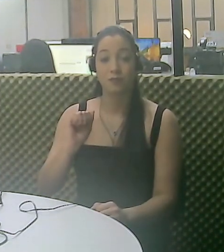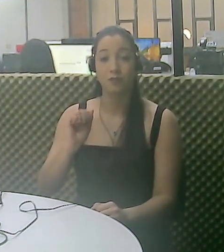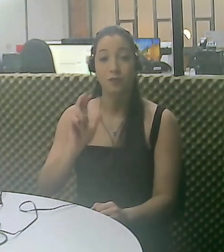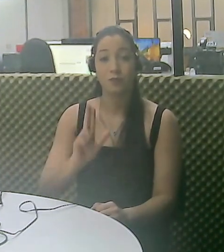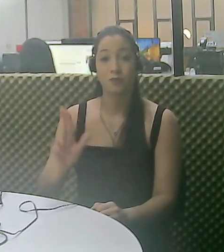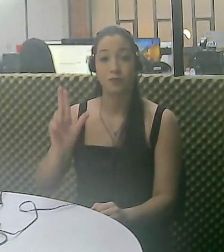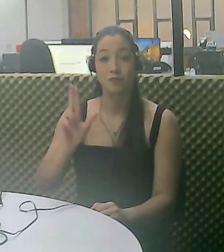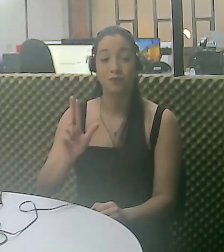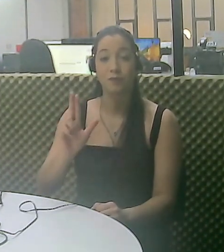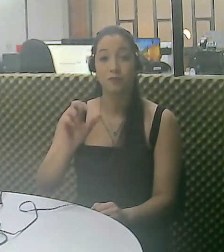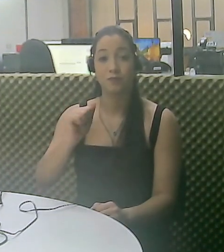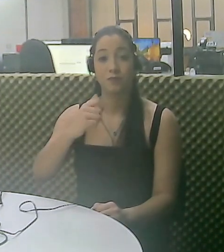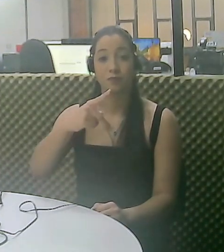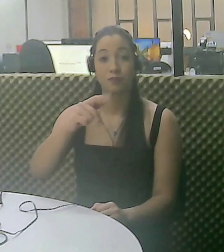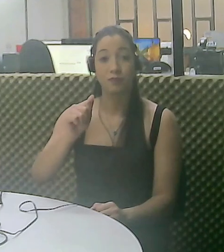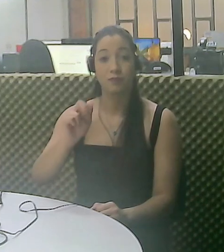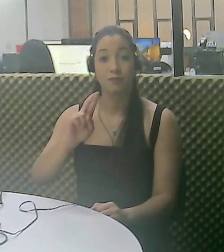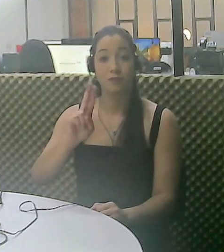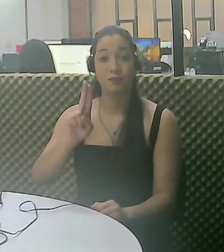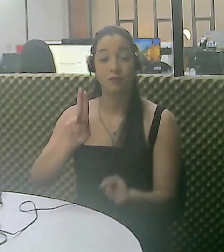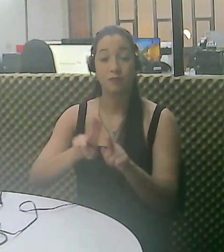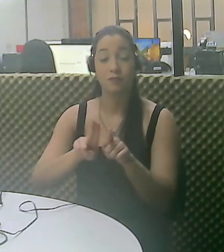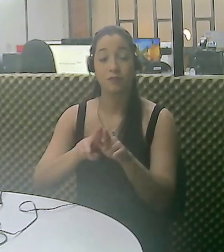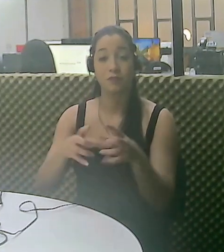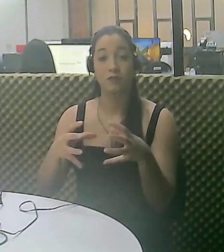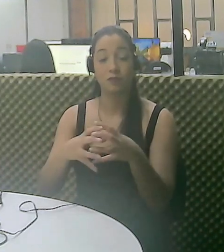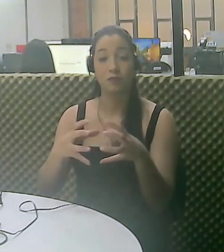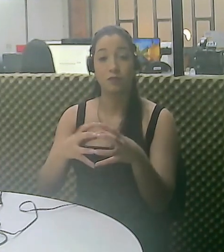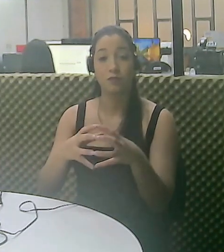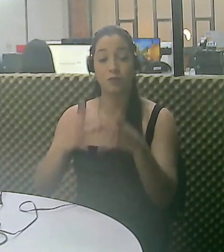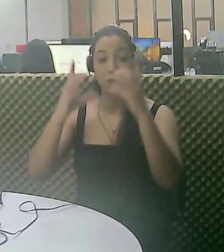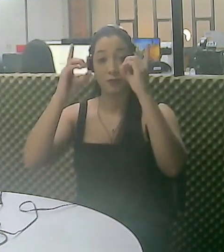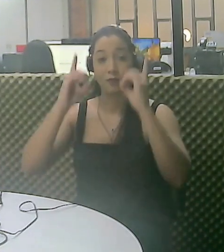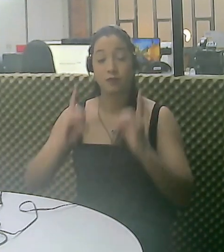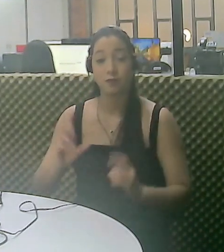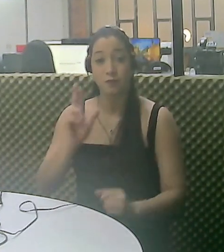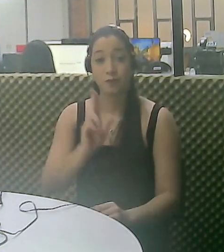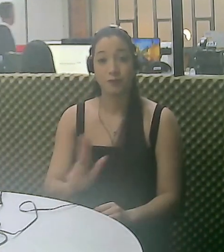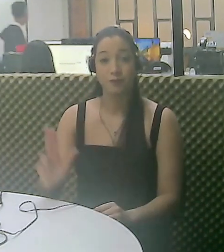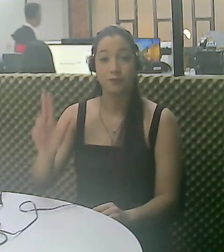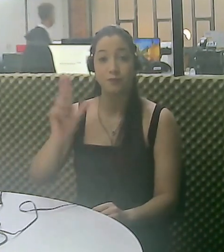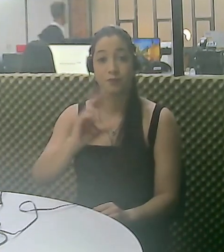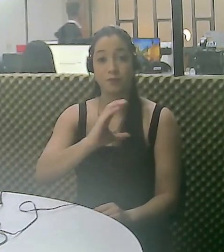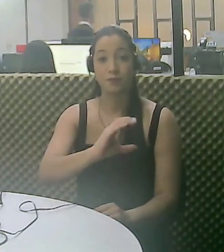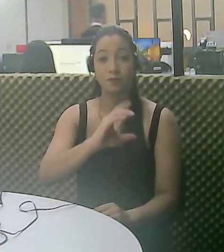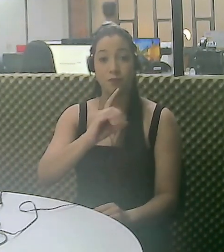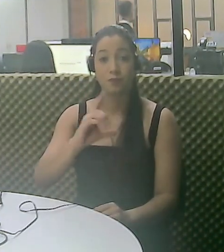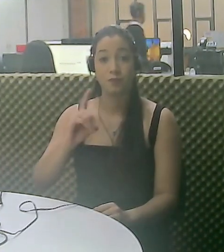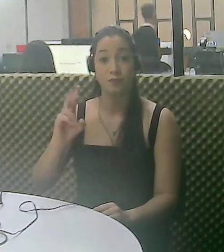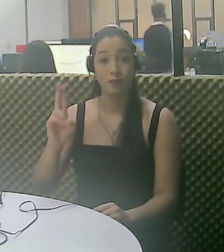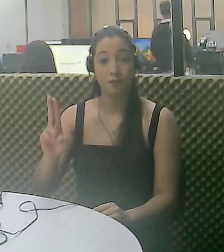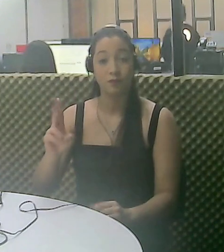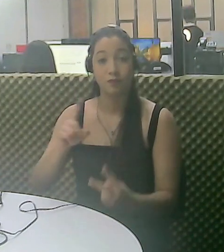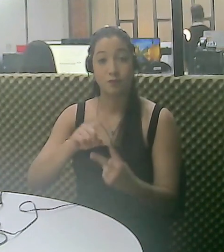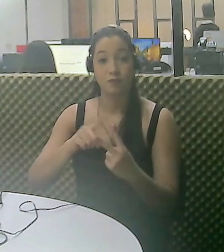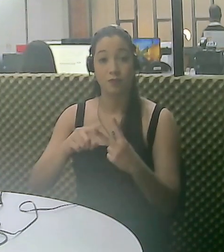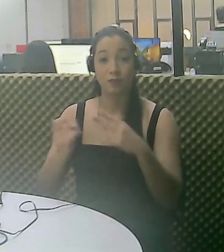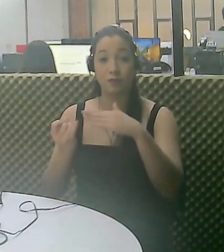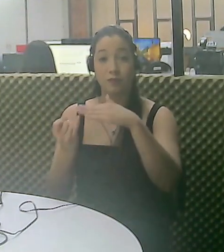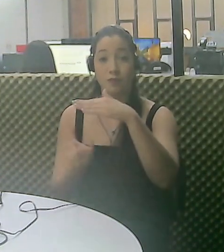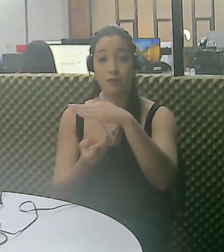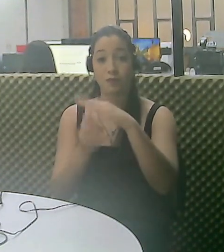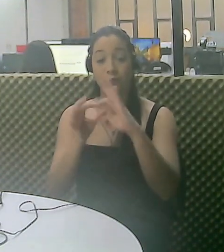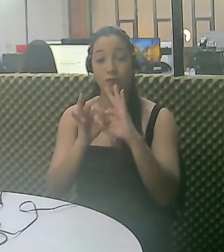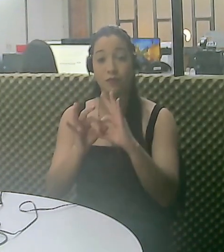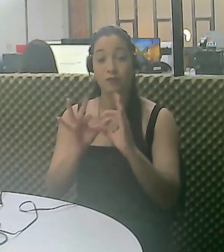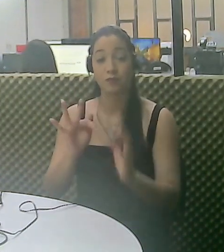de Uberlândia, a APARO, e do Clube Desportivo para Deficientes de Uberlândia, CDDU, ambas instituições